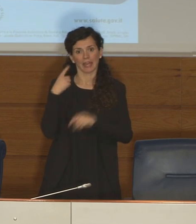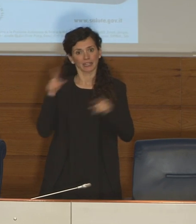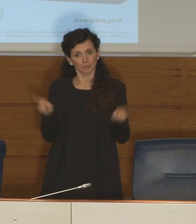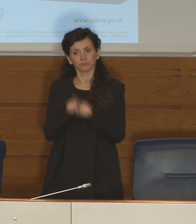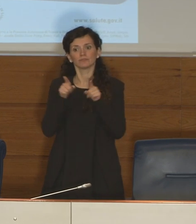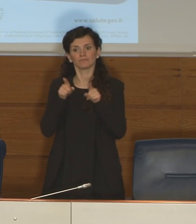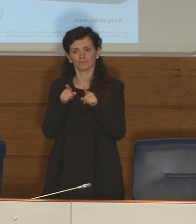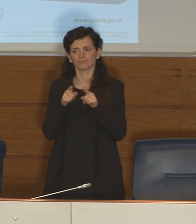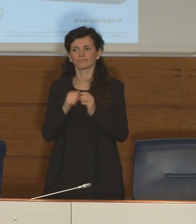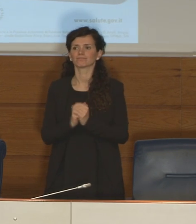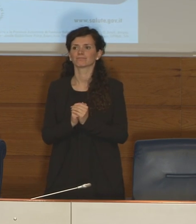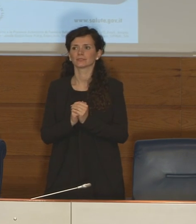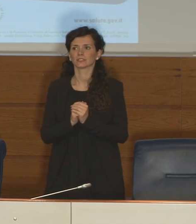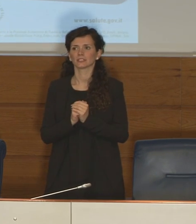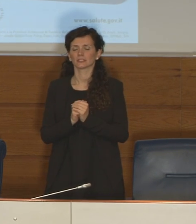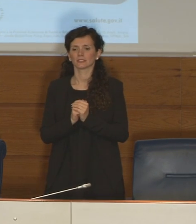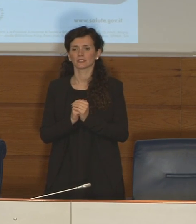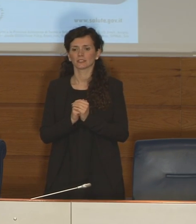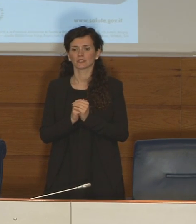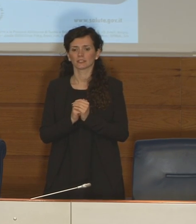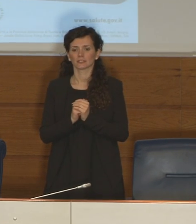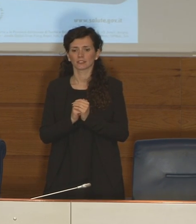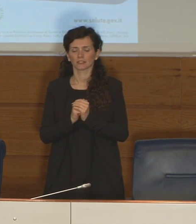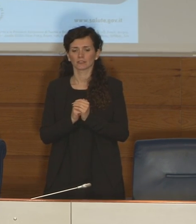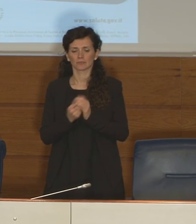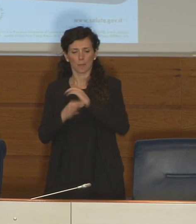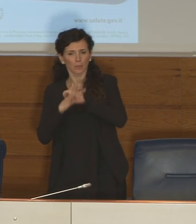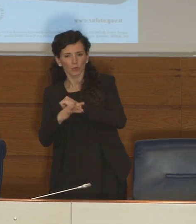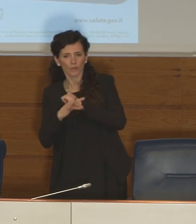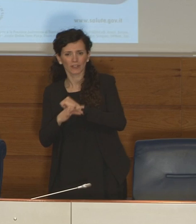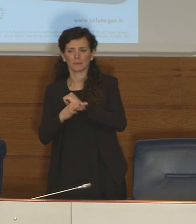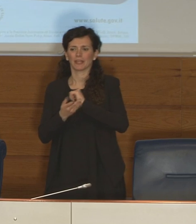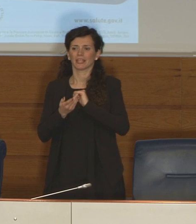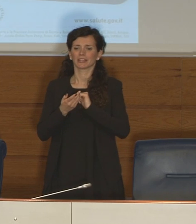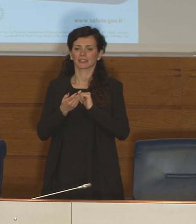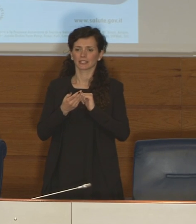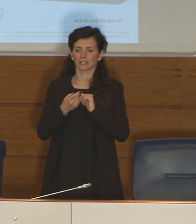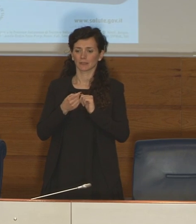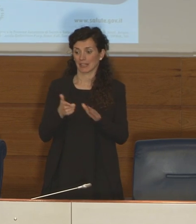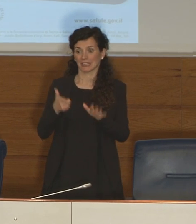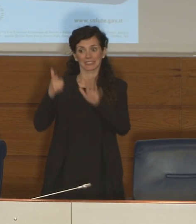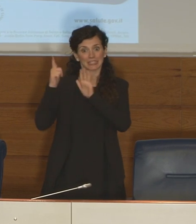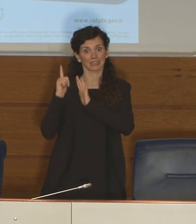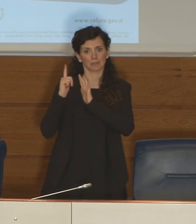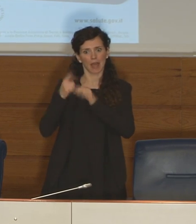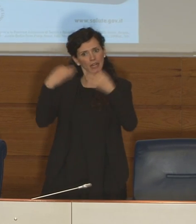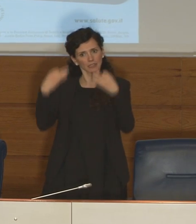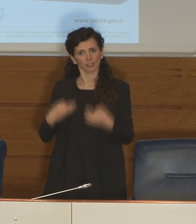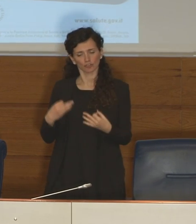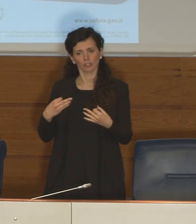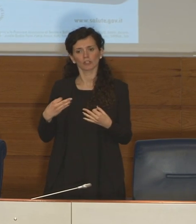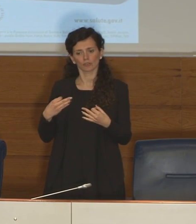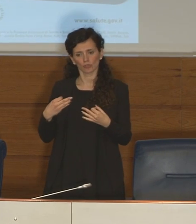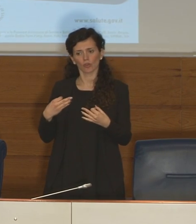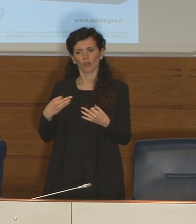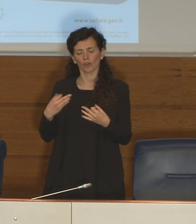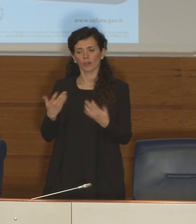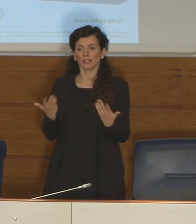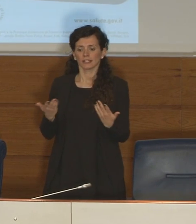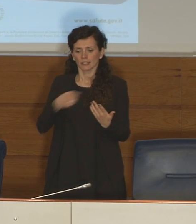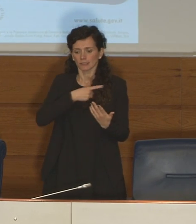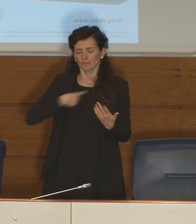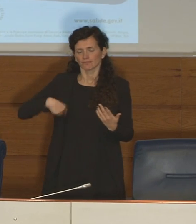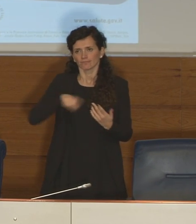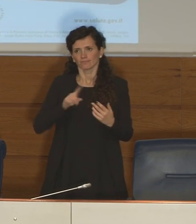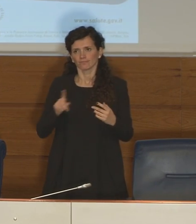che l'effetto delle misure che sono state adottate la scorsa settimana è un affetto che ci attendiamo non